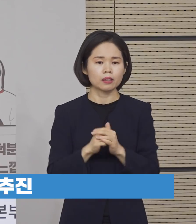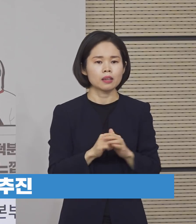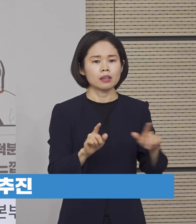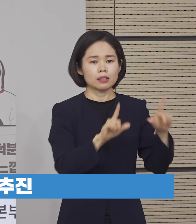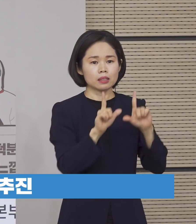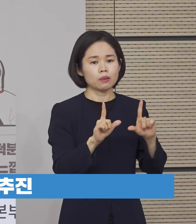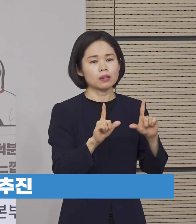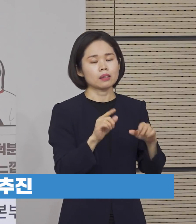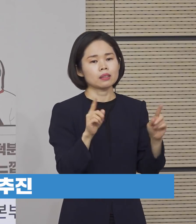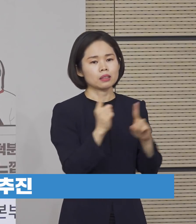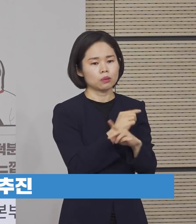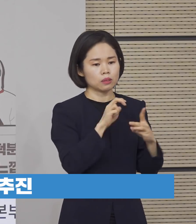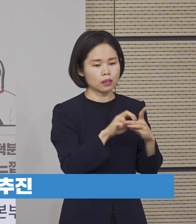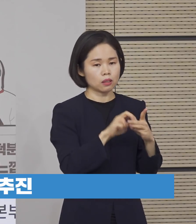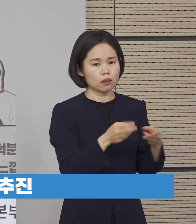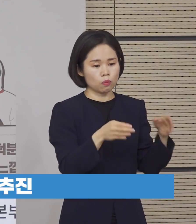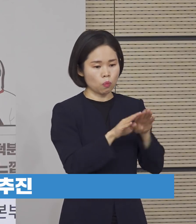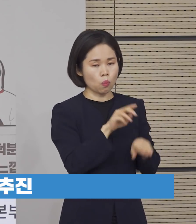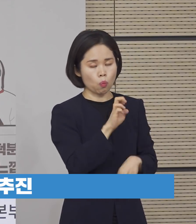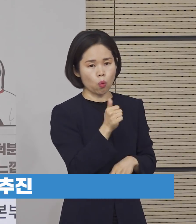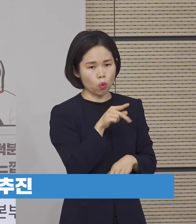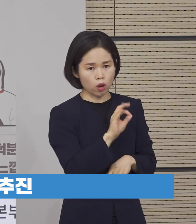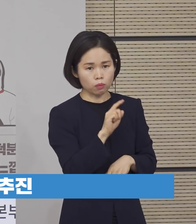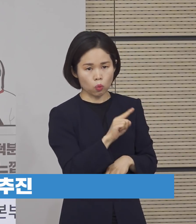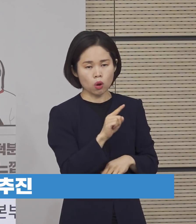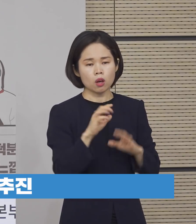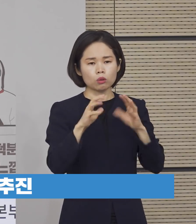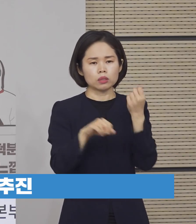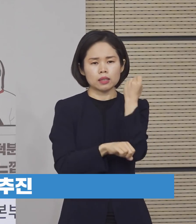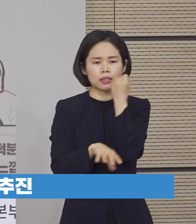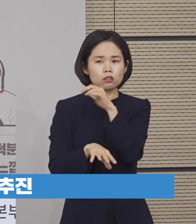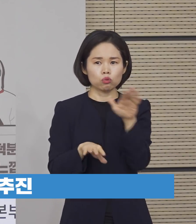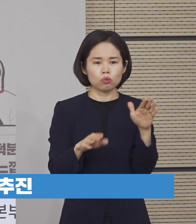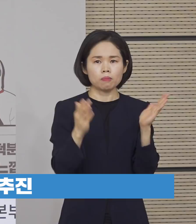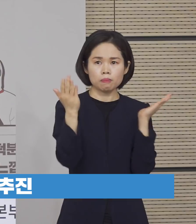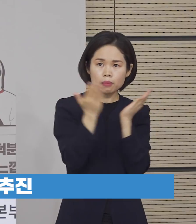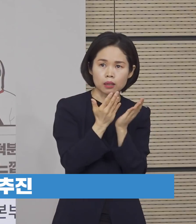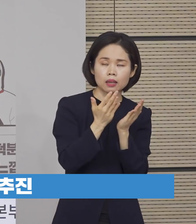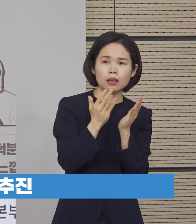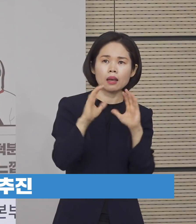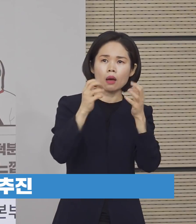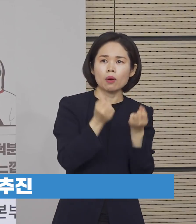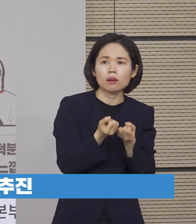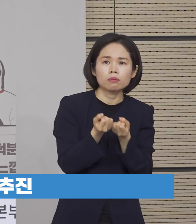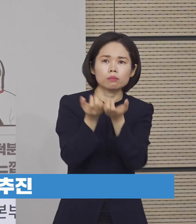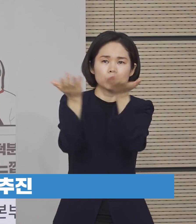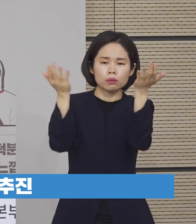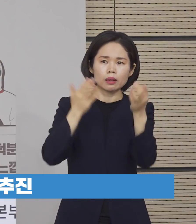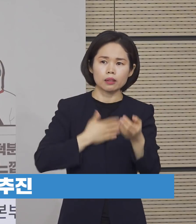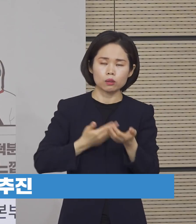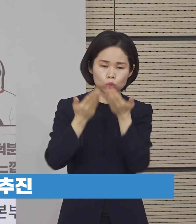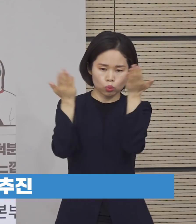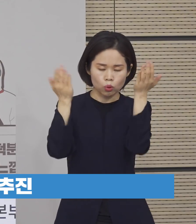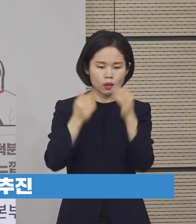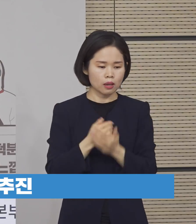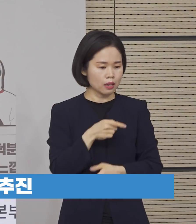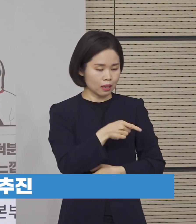계획입니다. 또한 생활치료센터 모형을 국제 기준에 맞게 표준화하여 해외에 널리 알리는